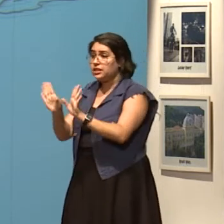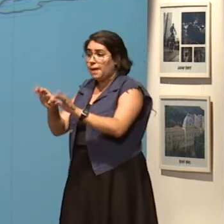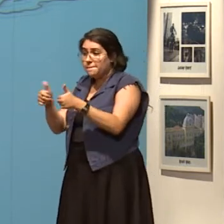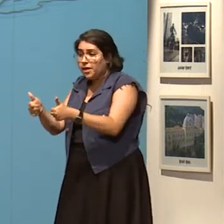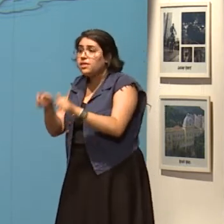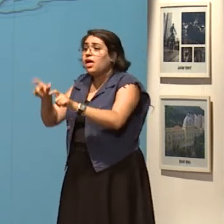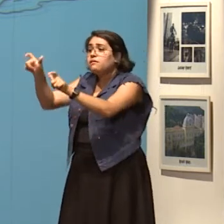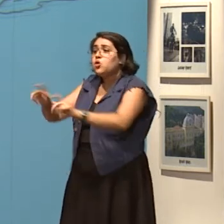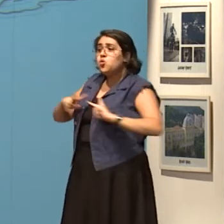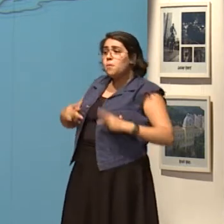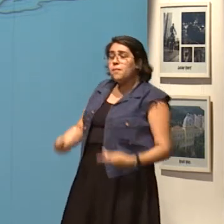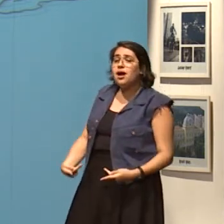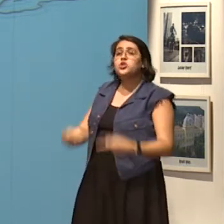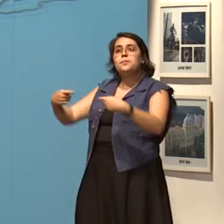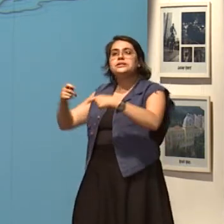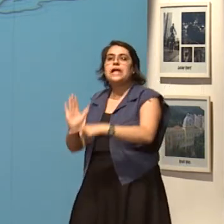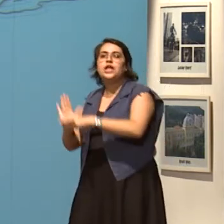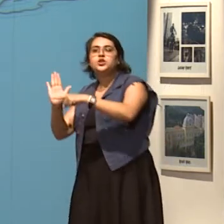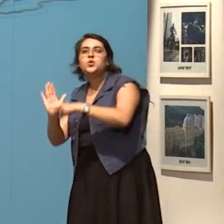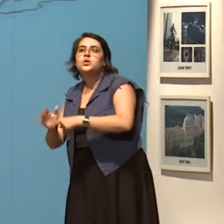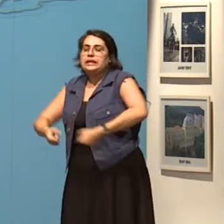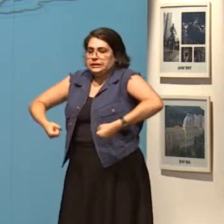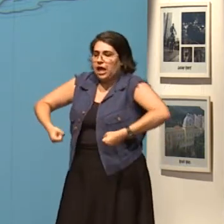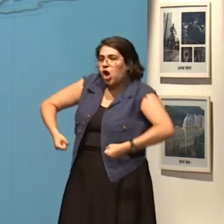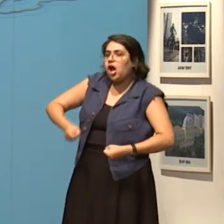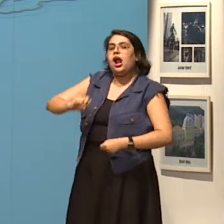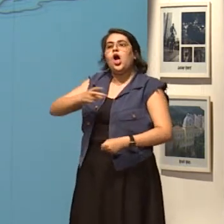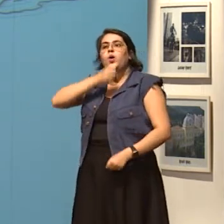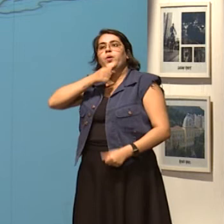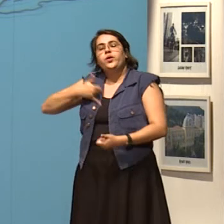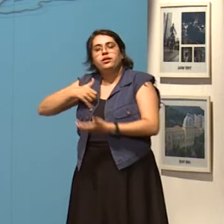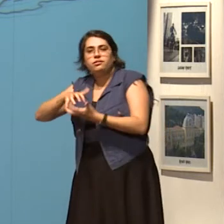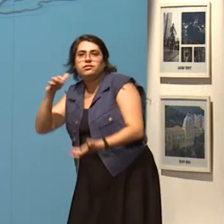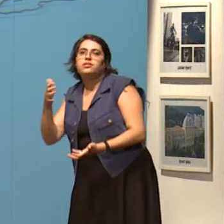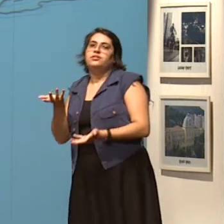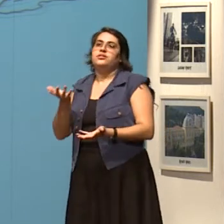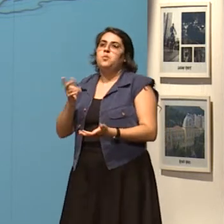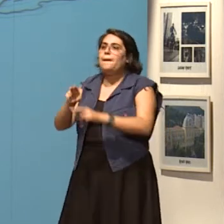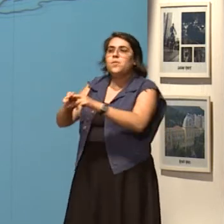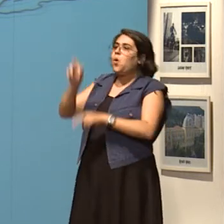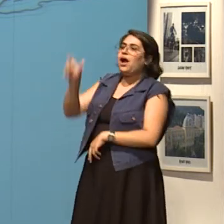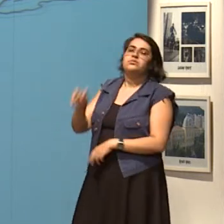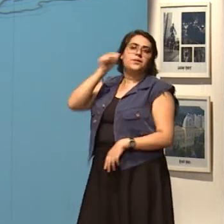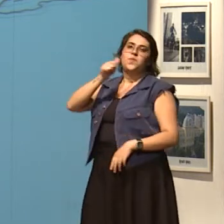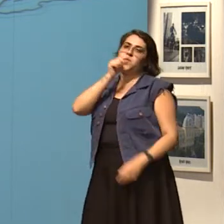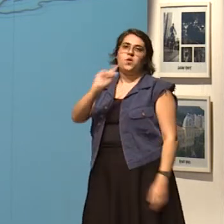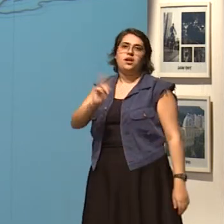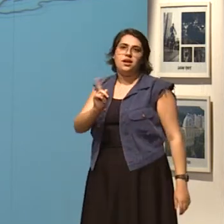Dessa forma. A gentileza, você vai tratar o outro ser humano bem porque ele é um ser humano tanto quanto igual a você, porque ele é idoso, não é